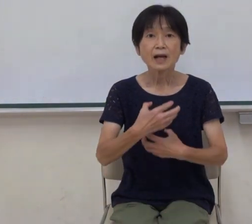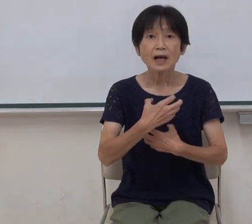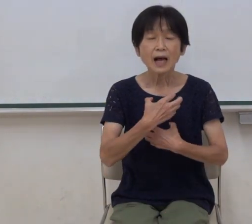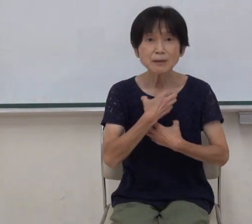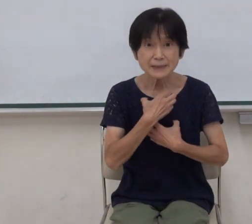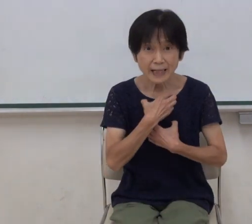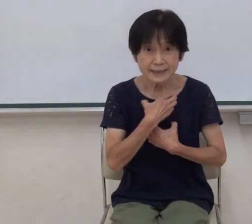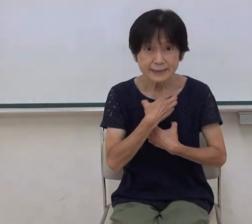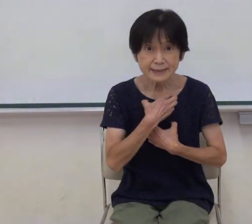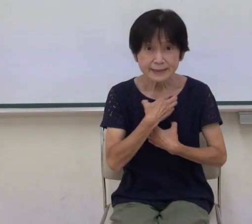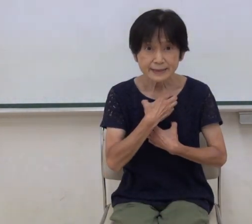危ない。